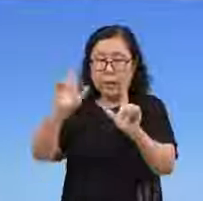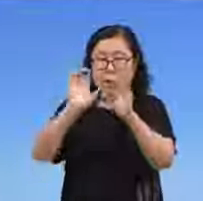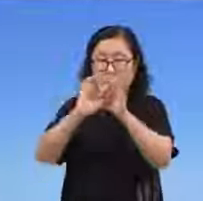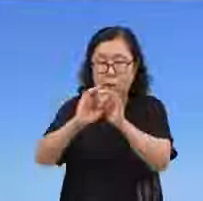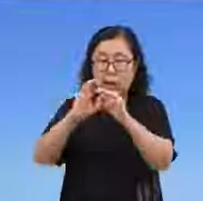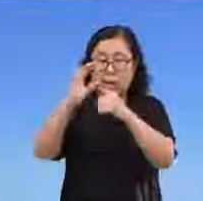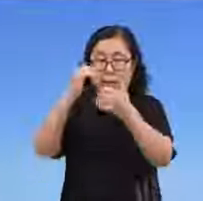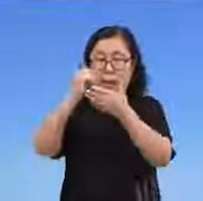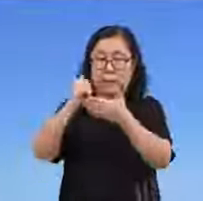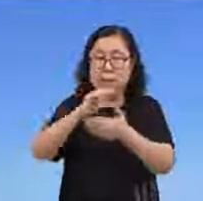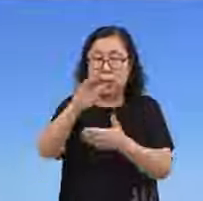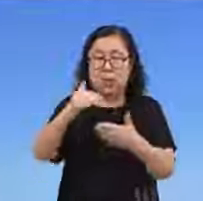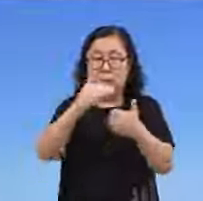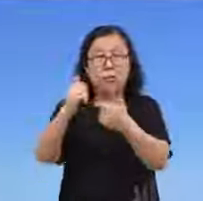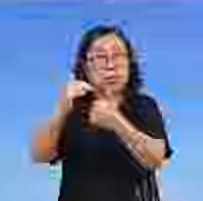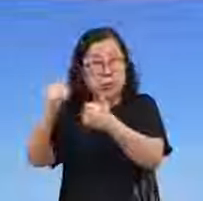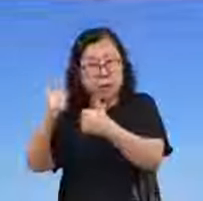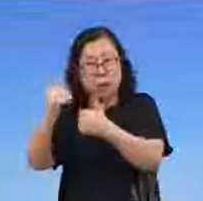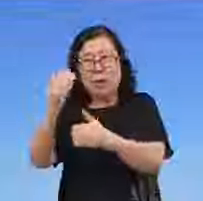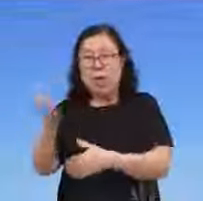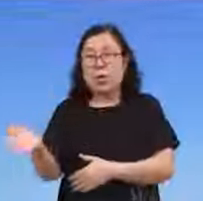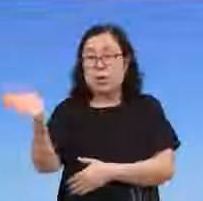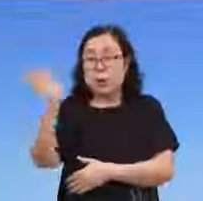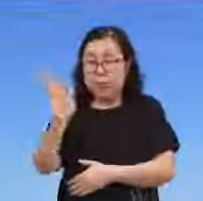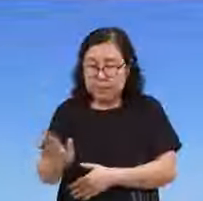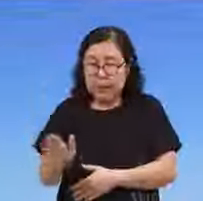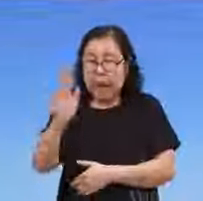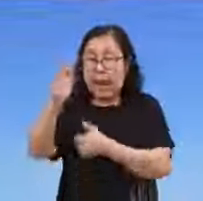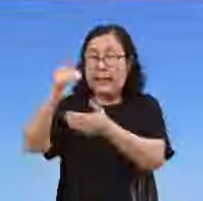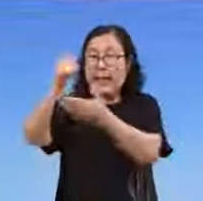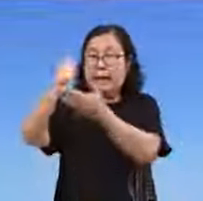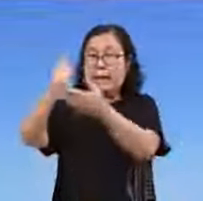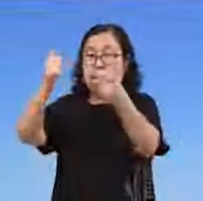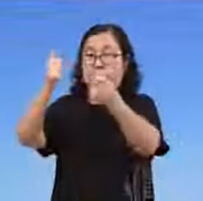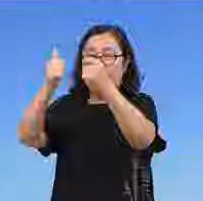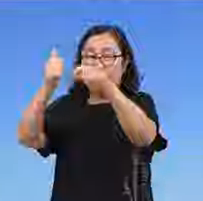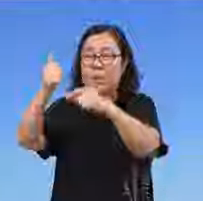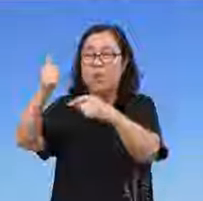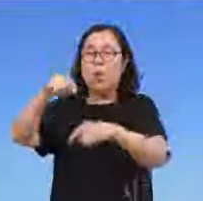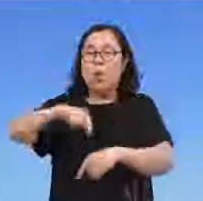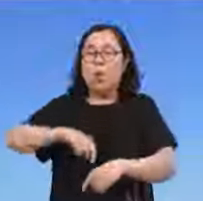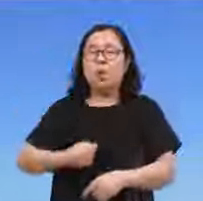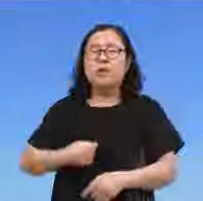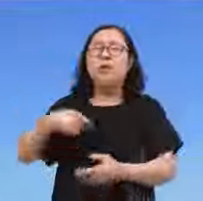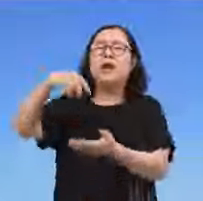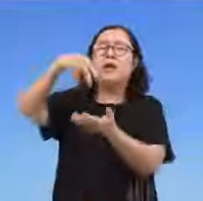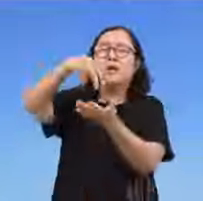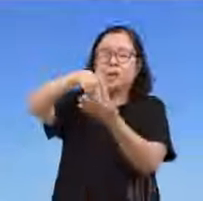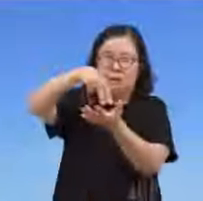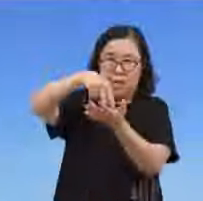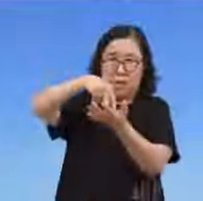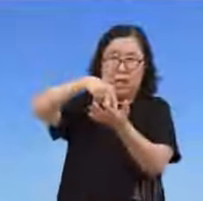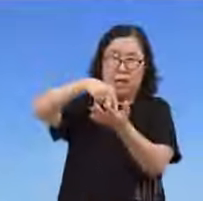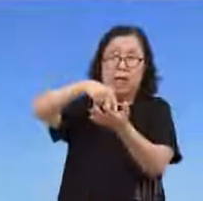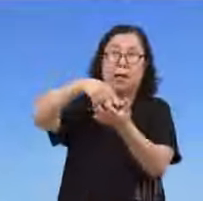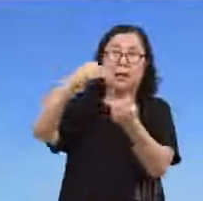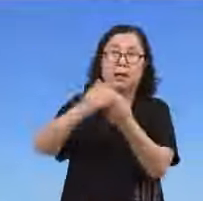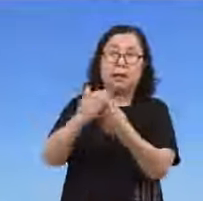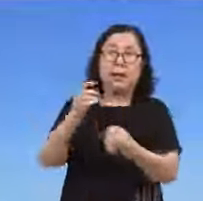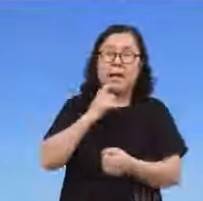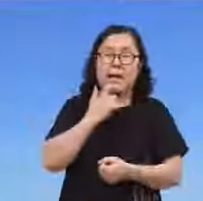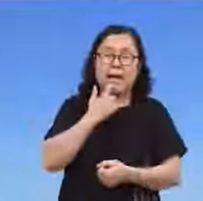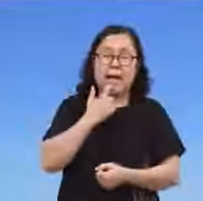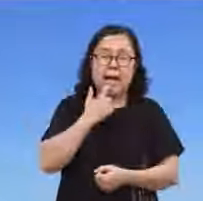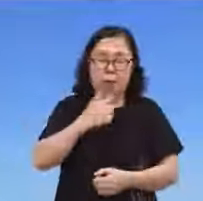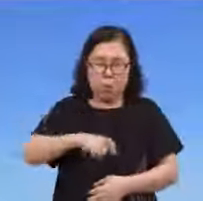우리를 불러주셨지만, 그러나 궁극적으로 하나님 앞에는 단체로 서는 거 아닙니다. 단독자로 서는 거예요. 야곱이